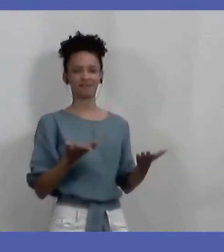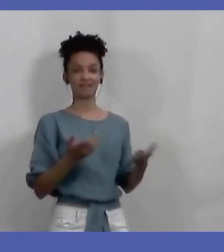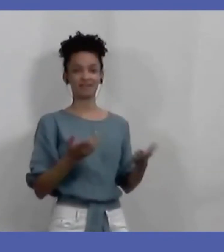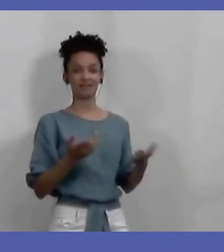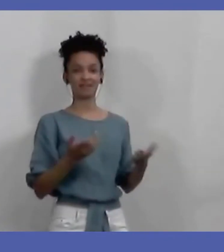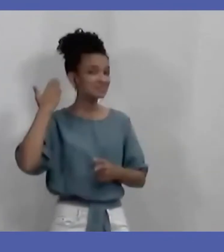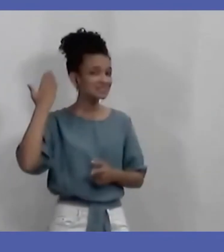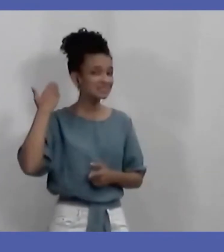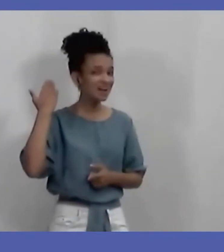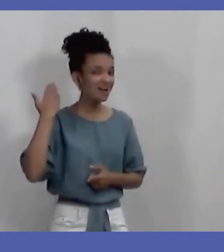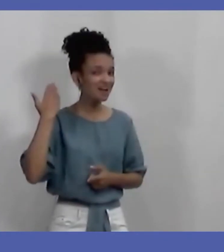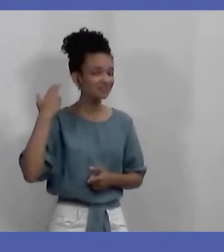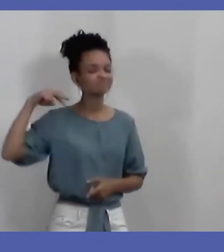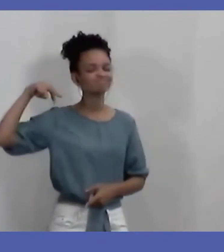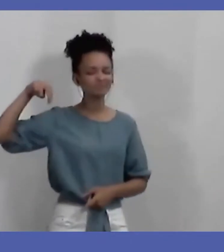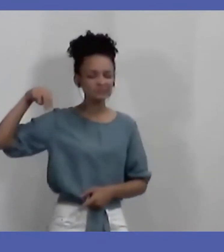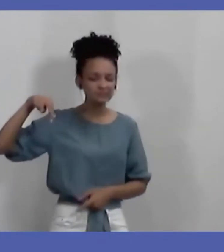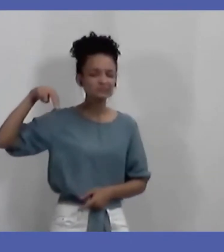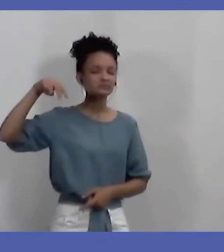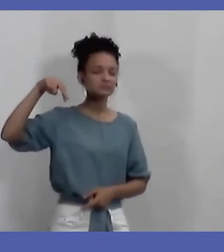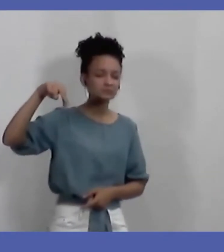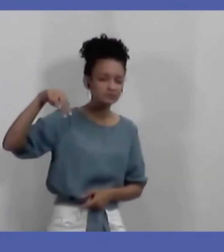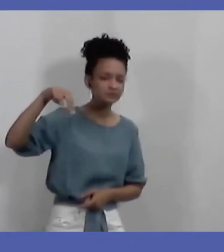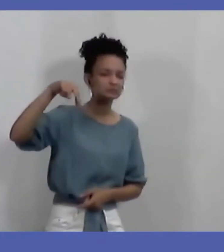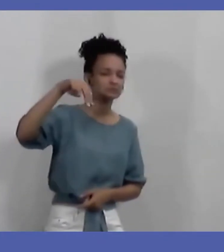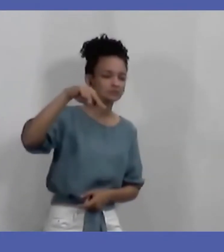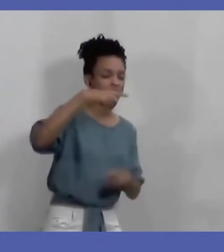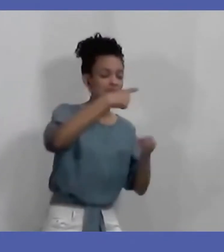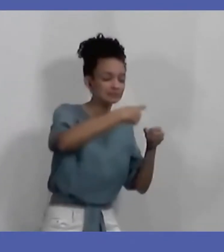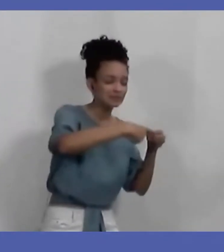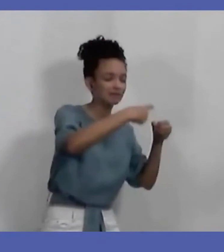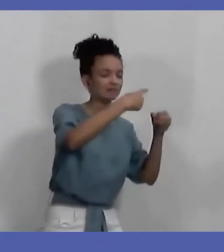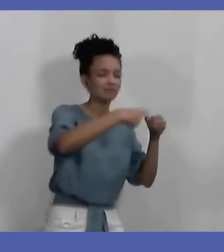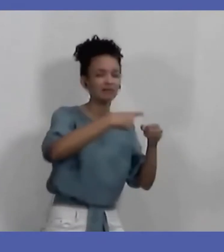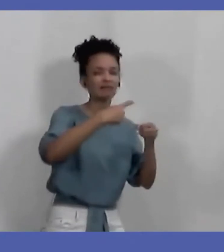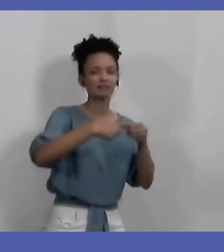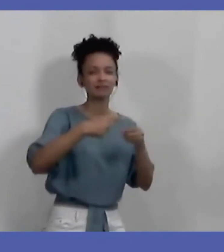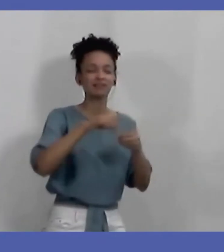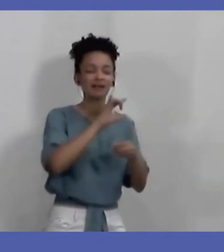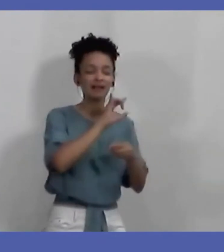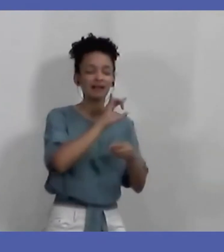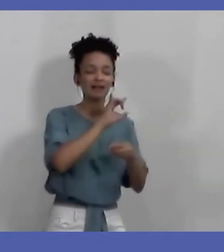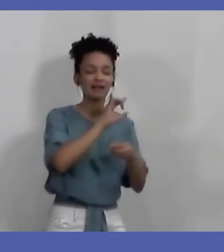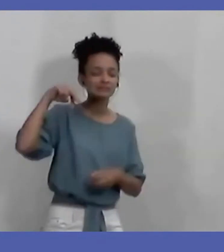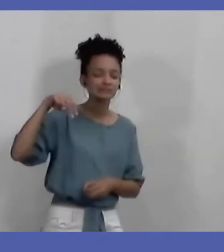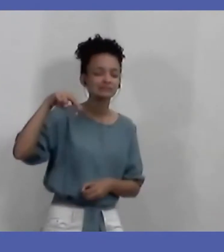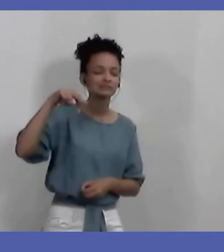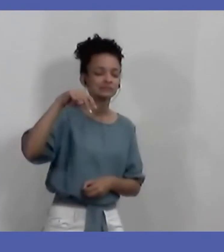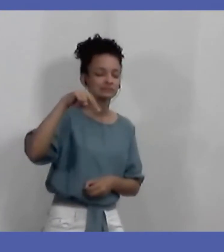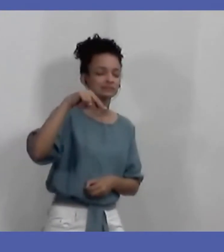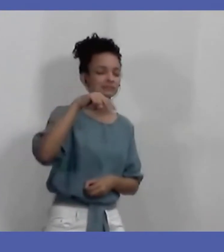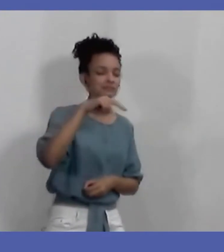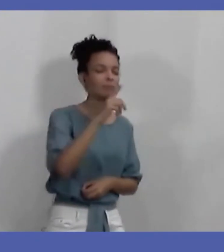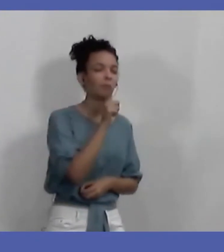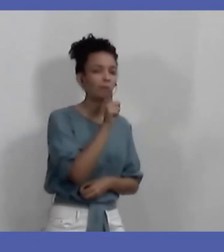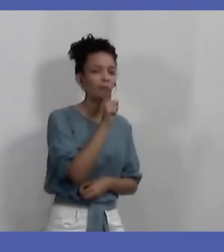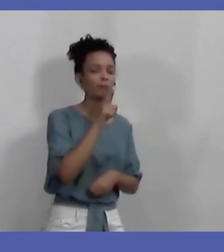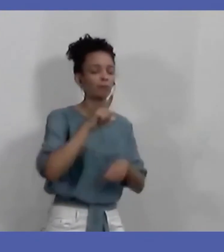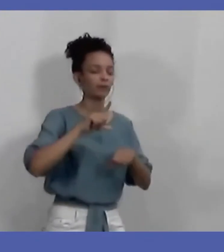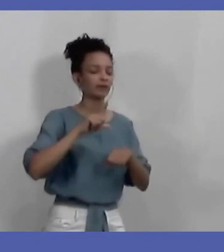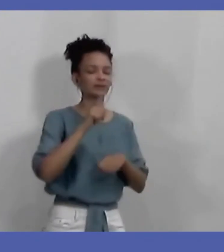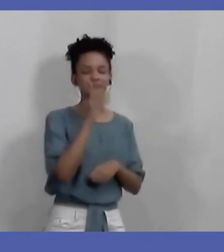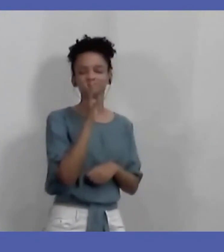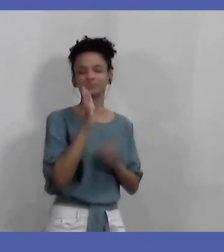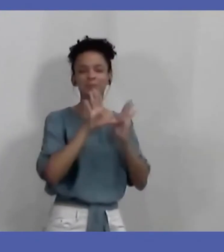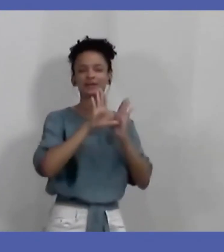todas as cidades e povoados, ensinando nas sinagogas, pregando o evangelho do